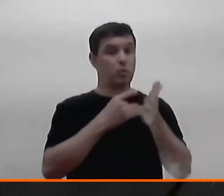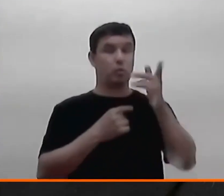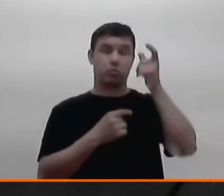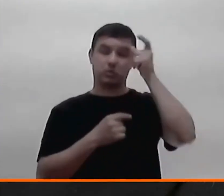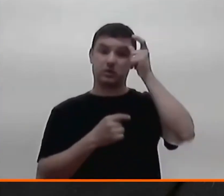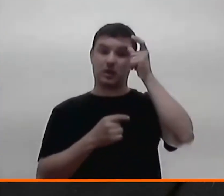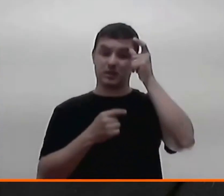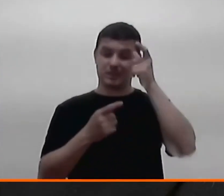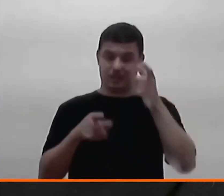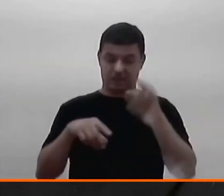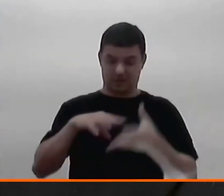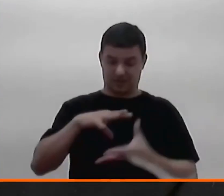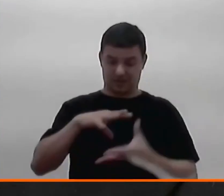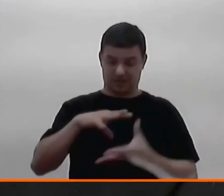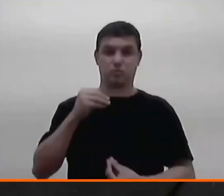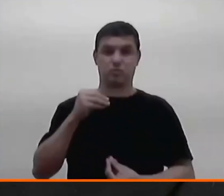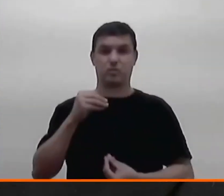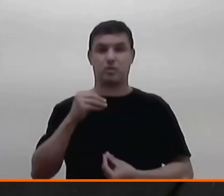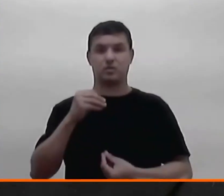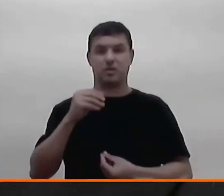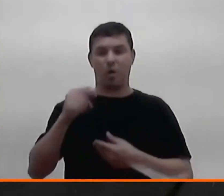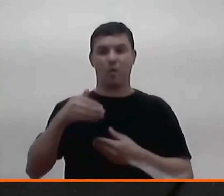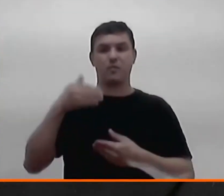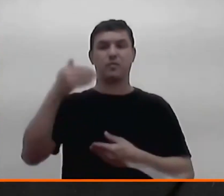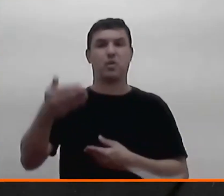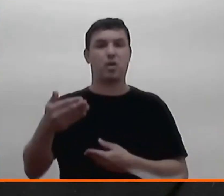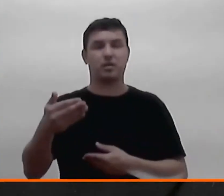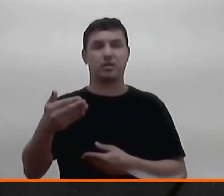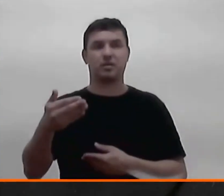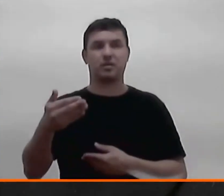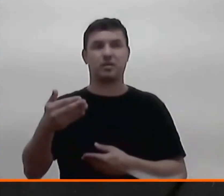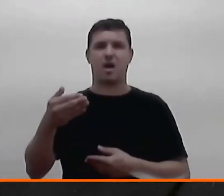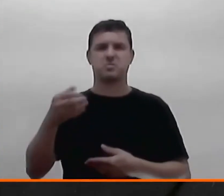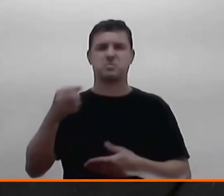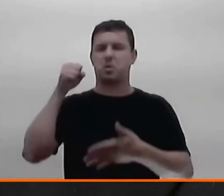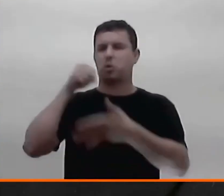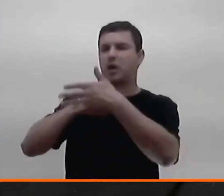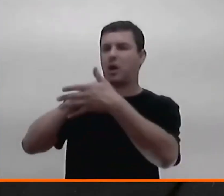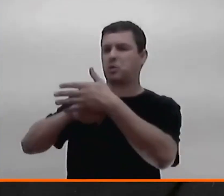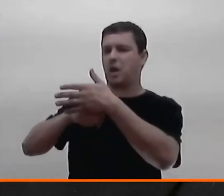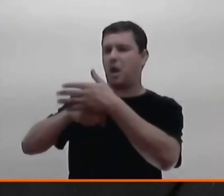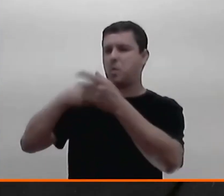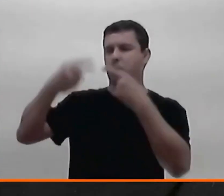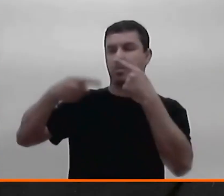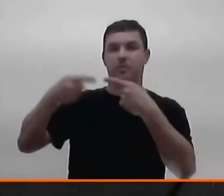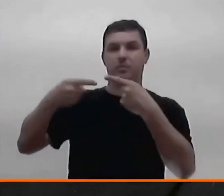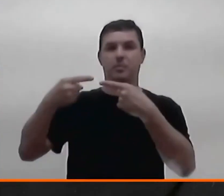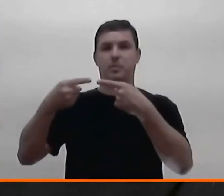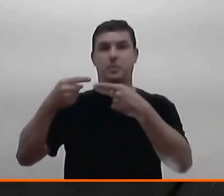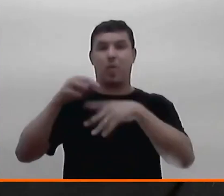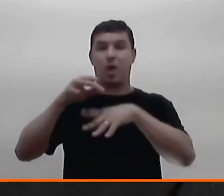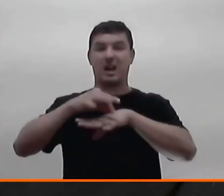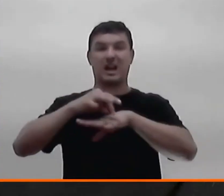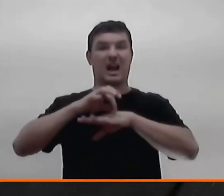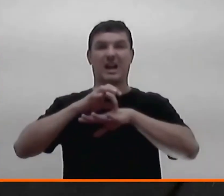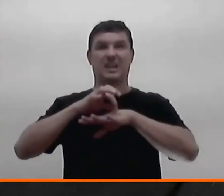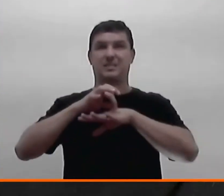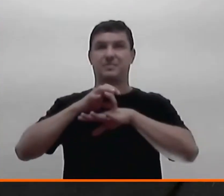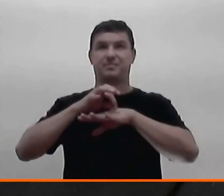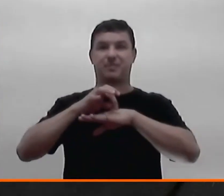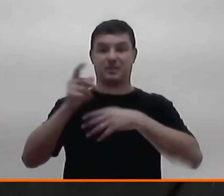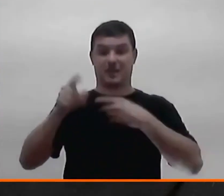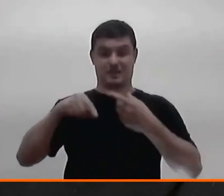Quero te dar um soco na cara. Você não sabe que o inimigo está dentro de você mesmo,